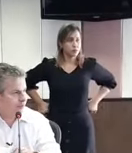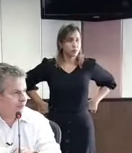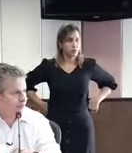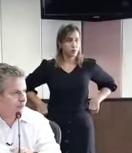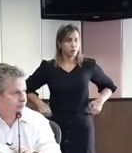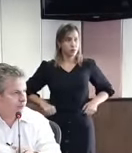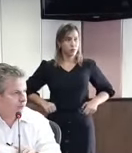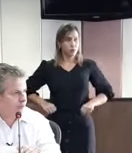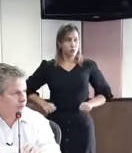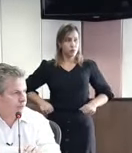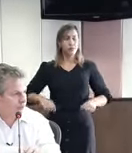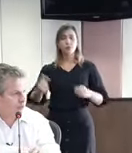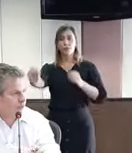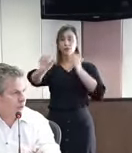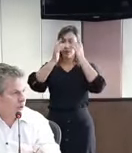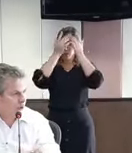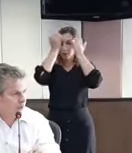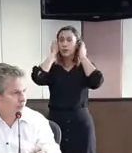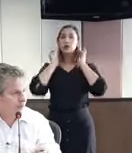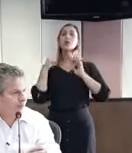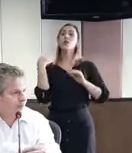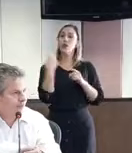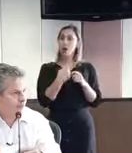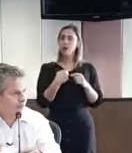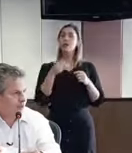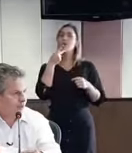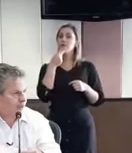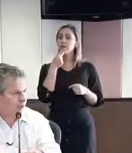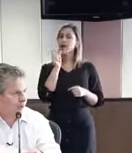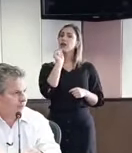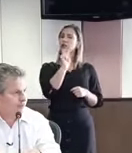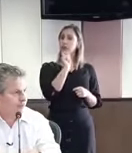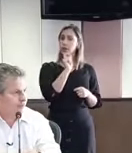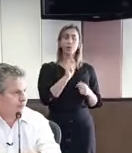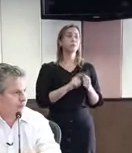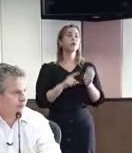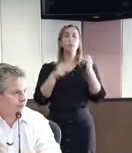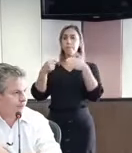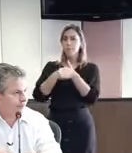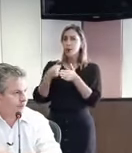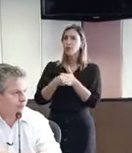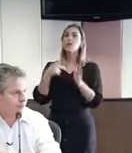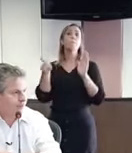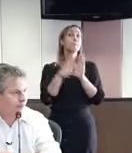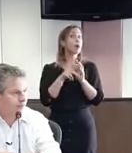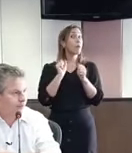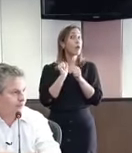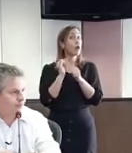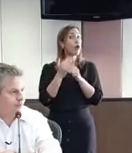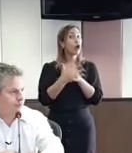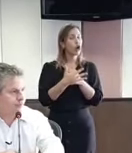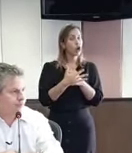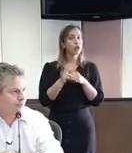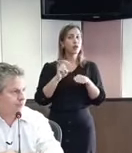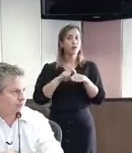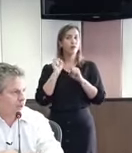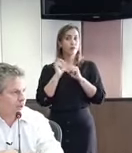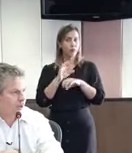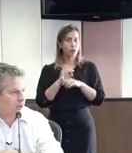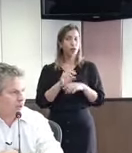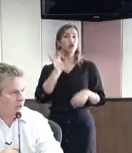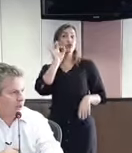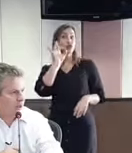respeito exclusivamente ao assunto da coletiva e relacionado à pandemia, tá? E é uma pergunta por veículo, como